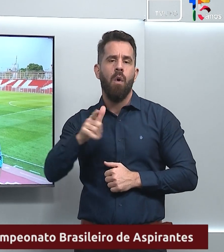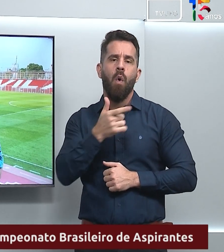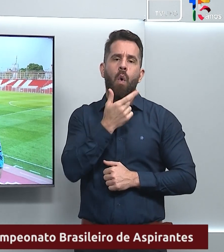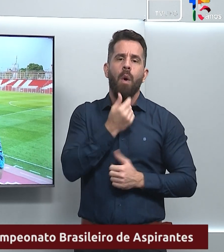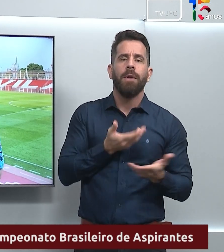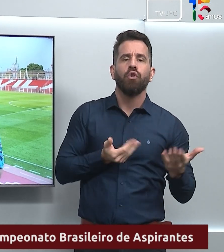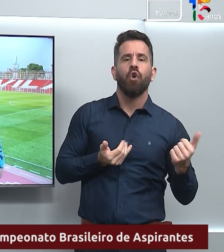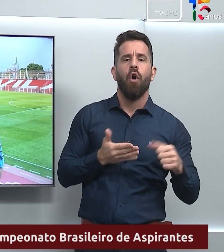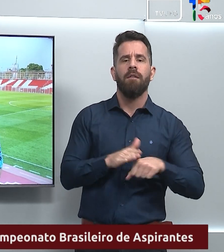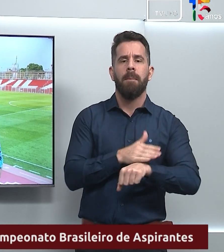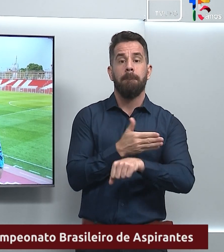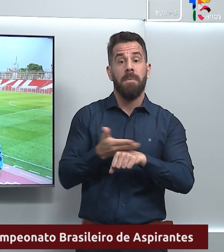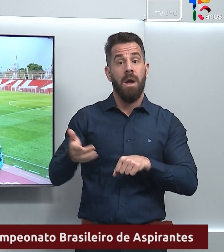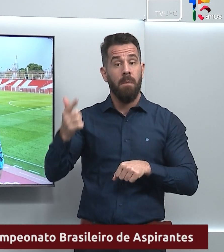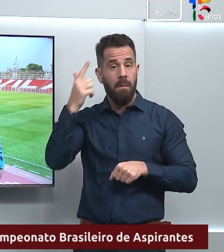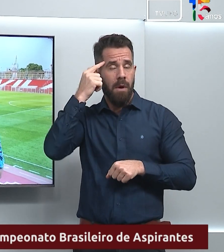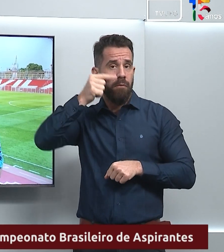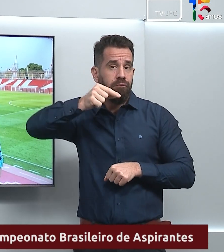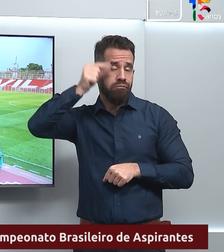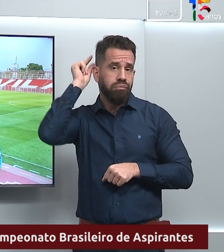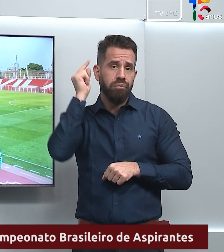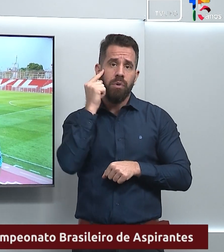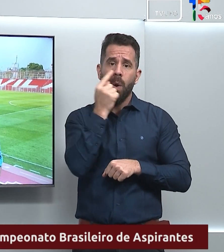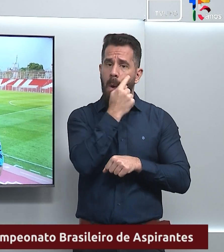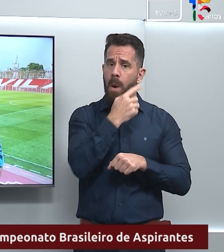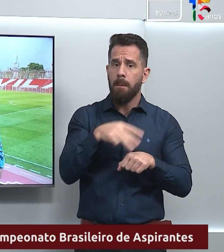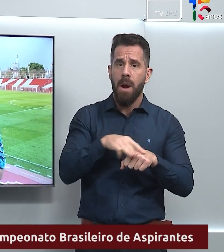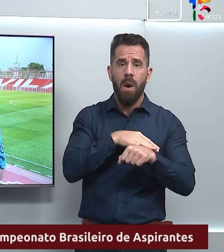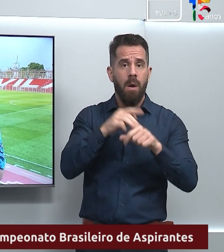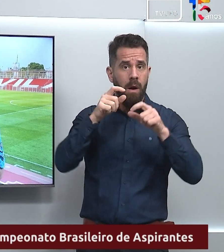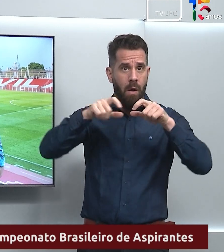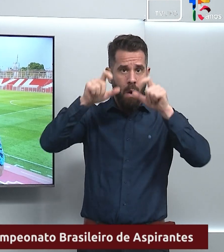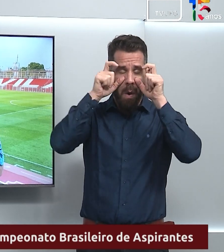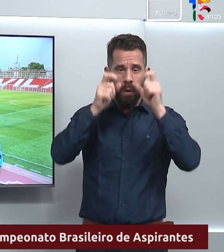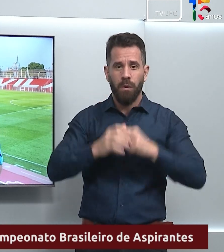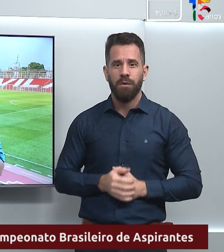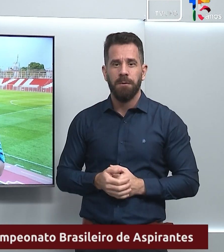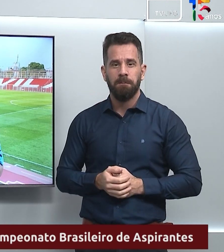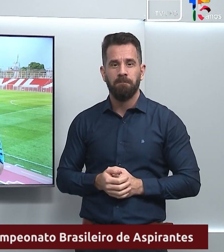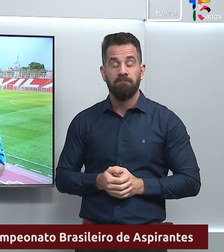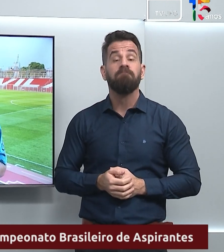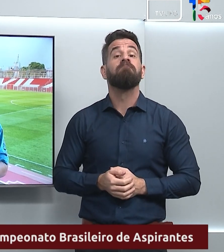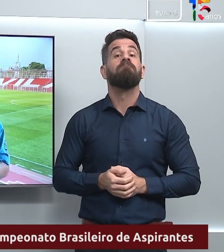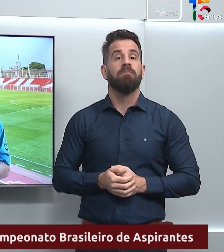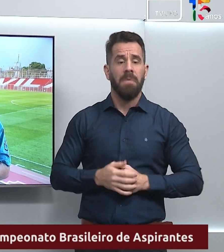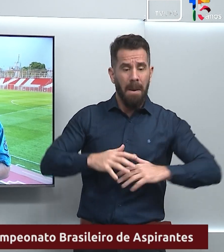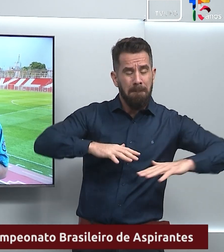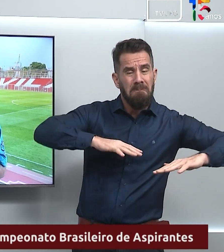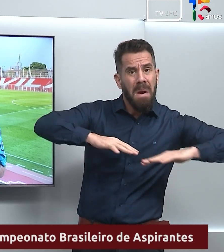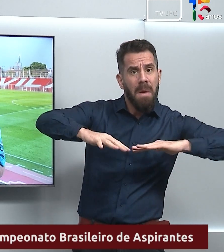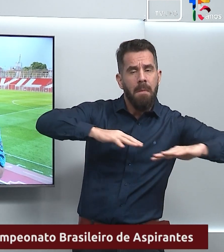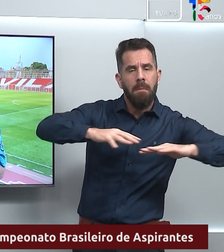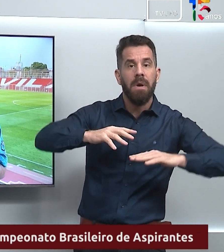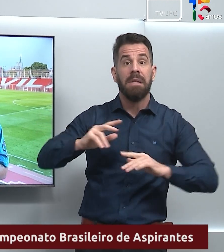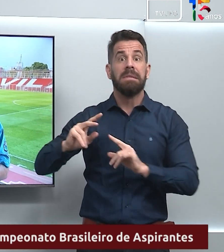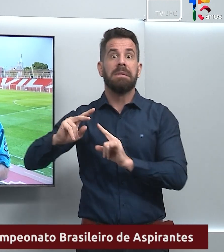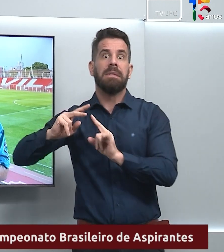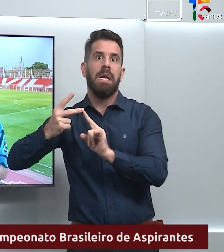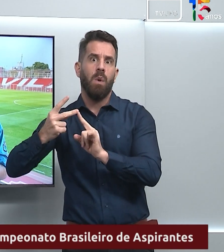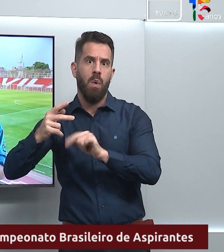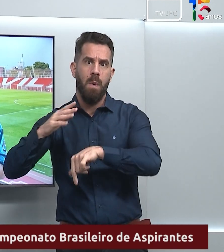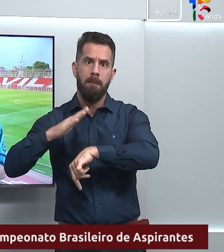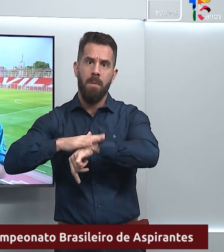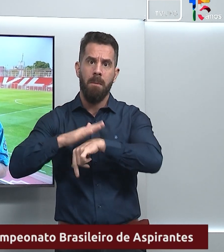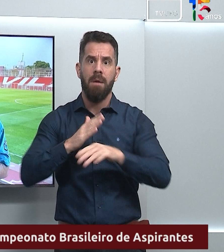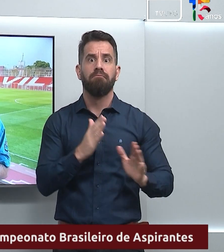jovem branco, de cabelos curtos e olhos castanhos, e uso óculos. A partida foi válida pela segunda rodada do Campeonato